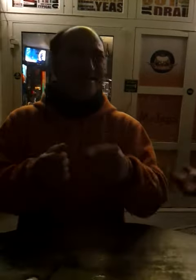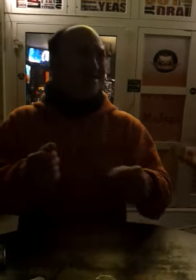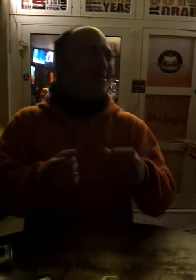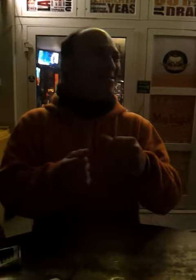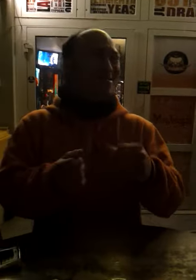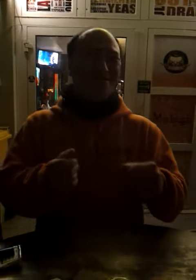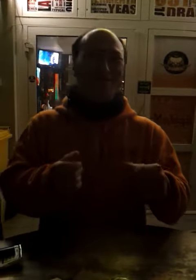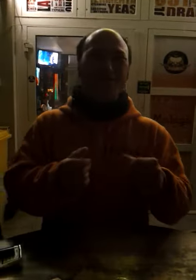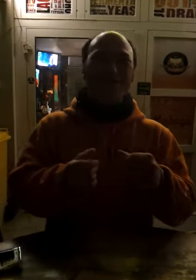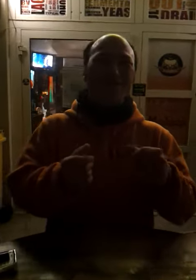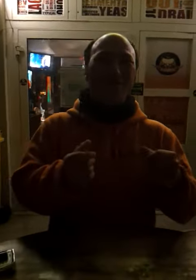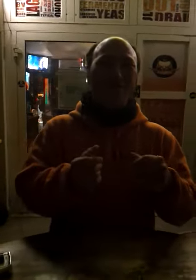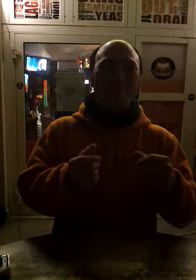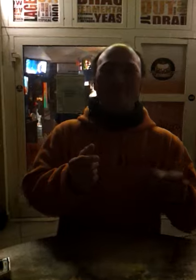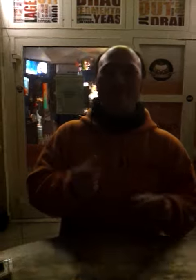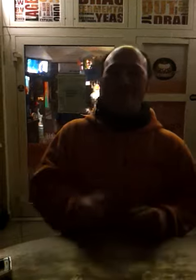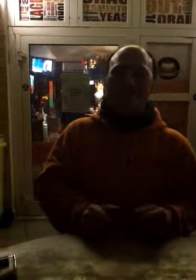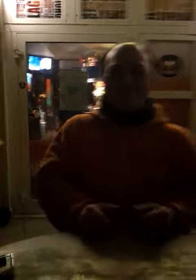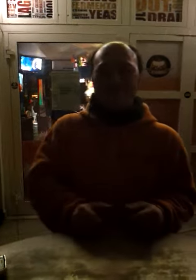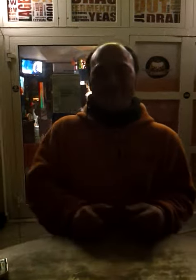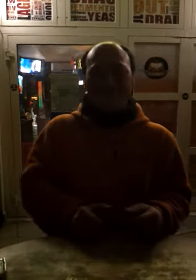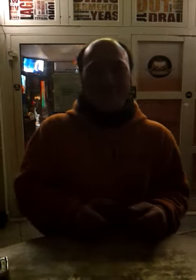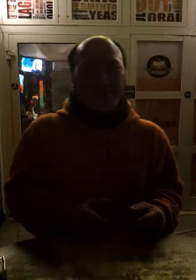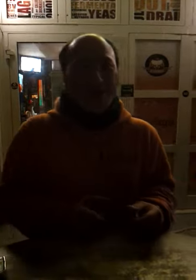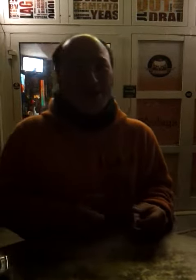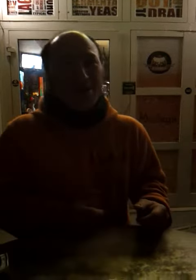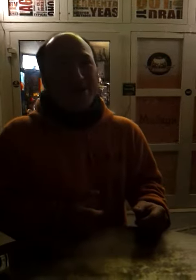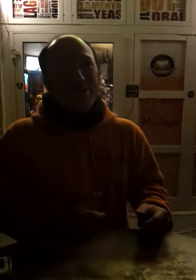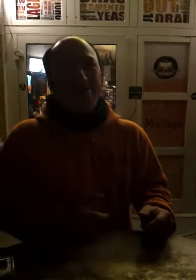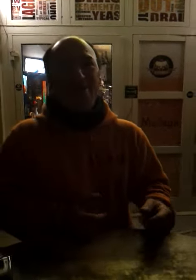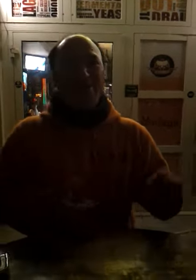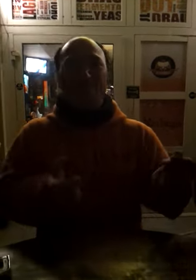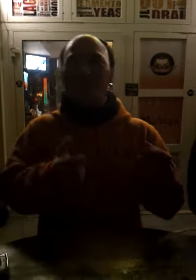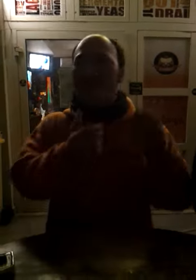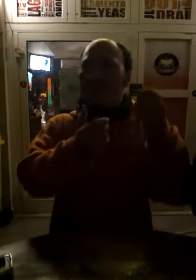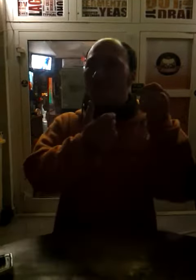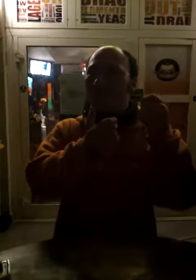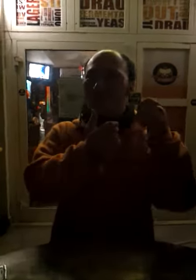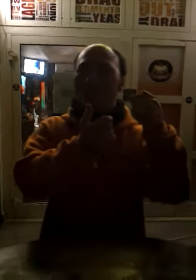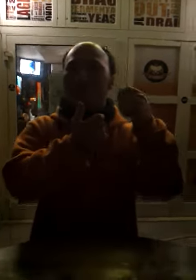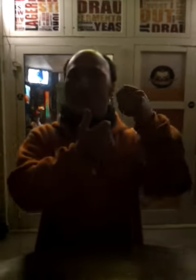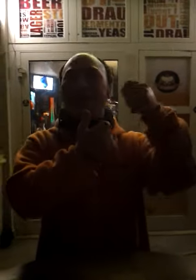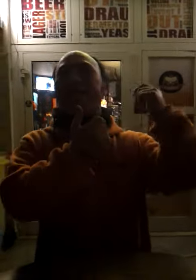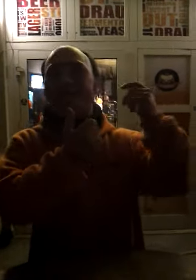Dai, Gabriele, Comincia a fare via la col Barbara. ciavolo. Allora, vede che prova a un certo punto fa crack